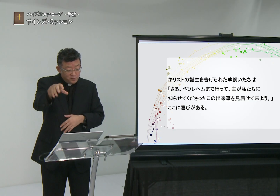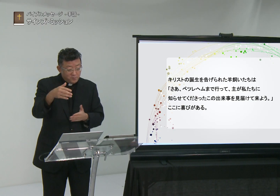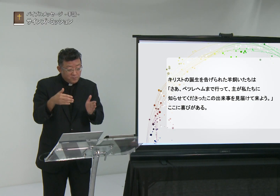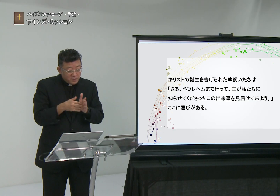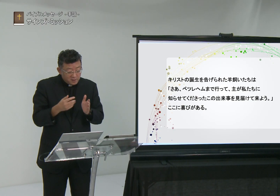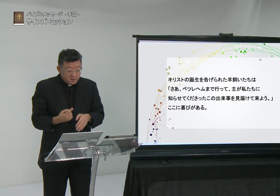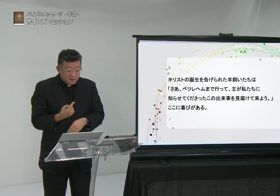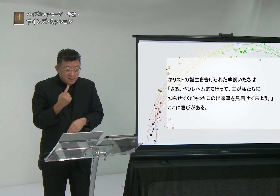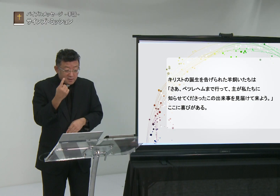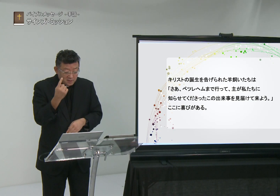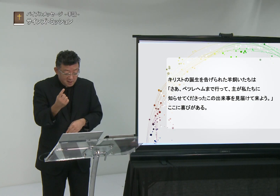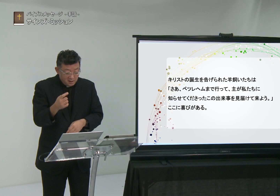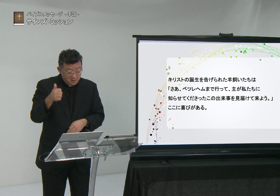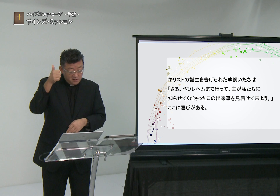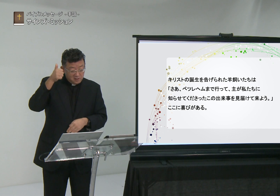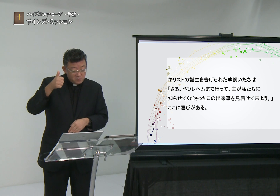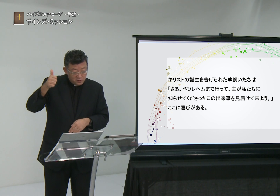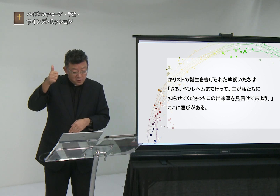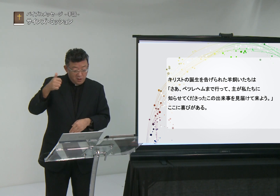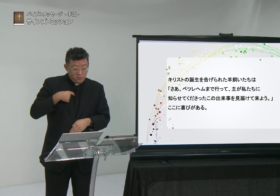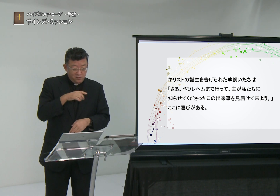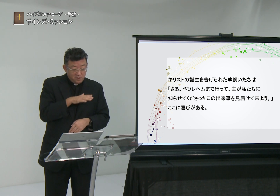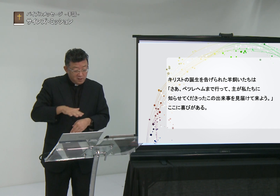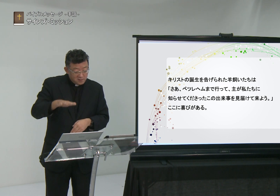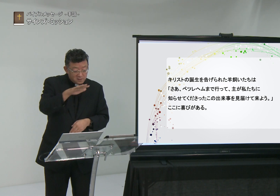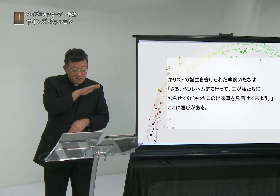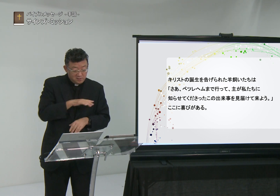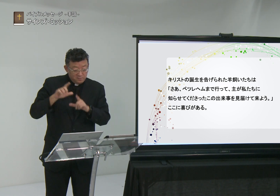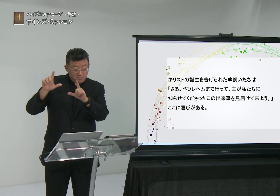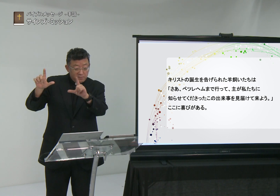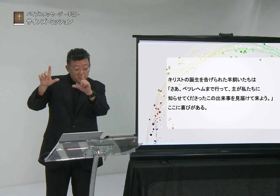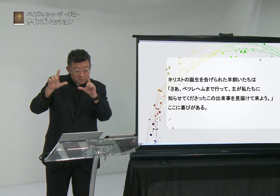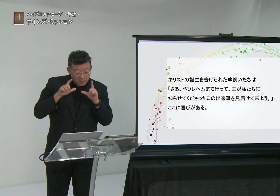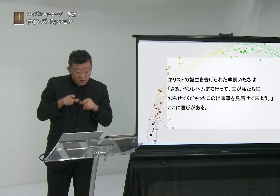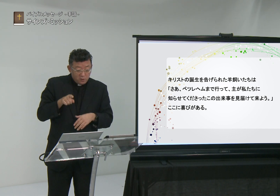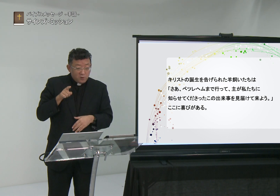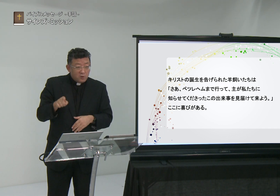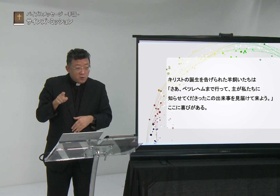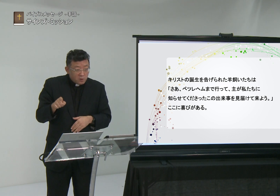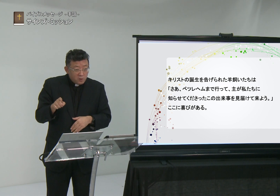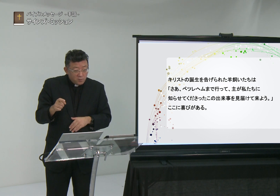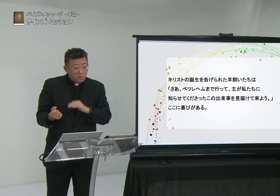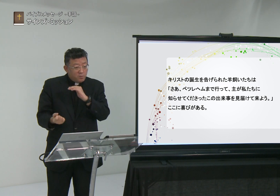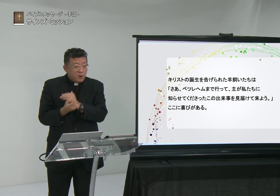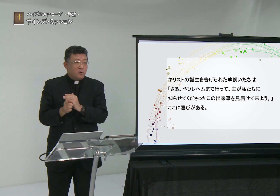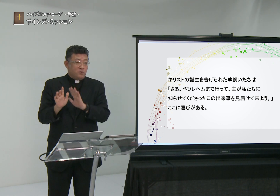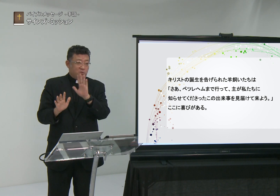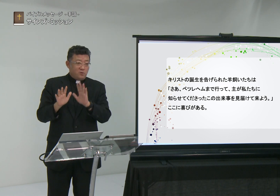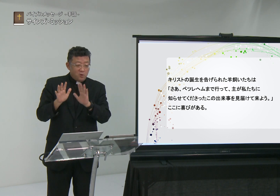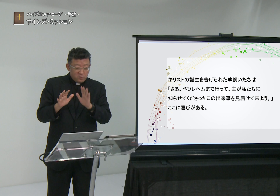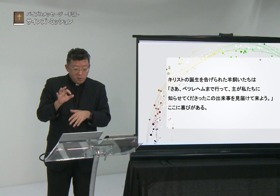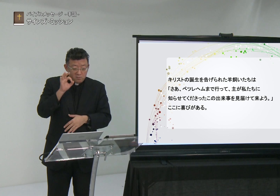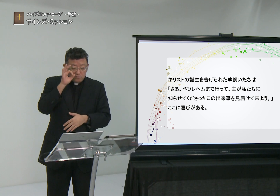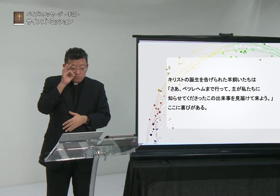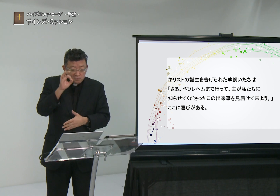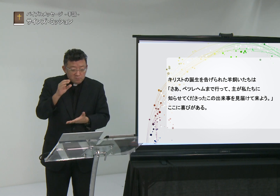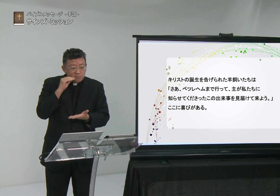すぐに別れへんまで行って主が私たちに知らせてくださったこの出来事